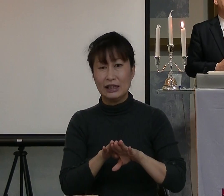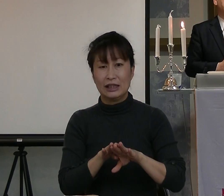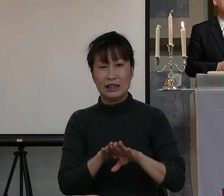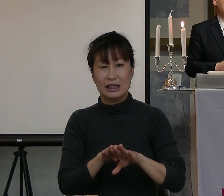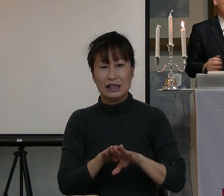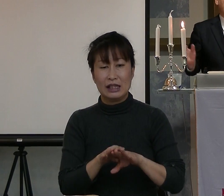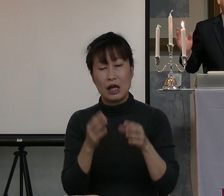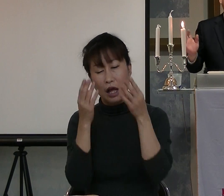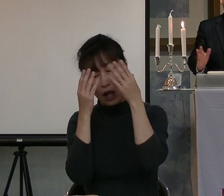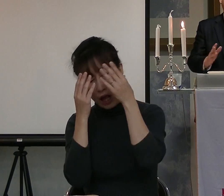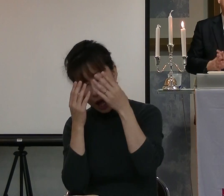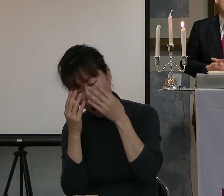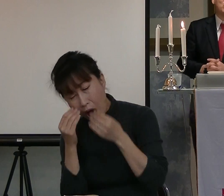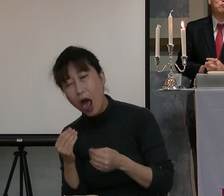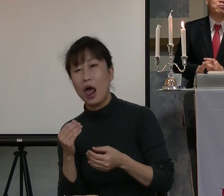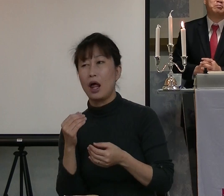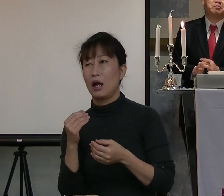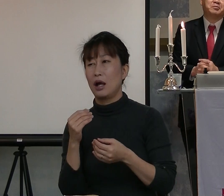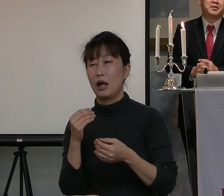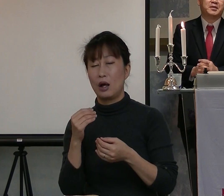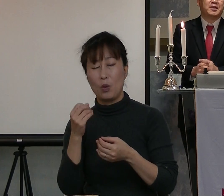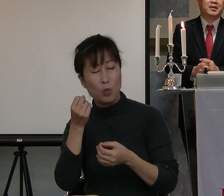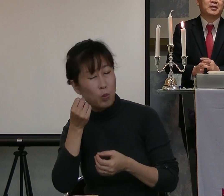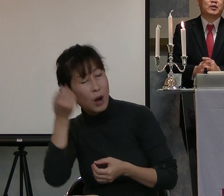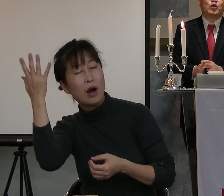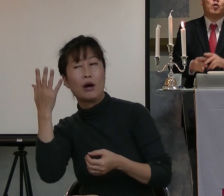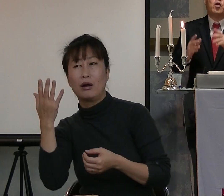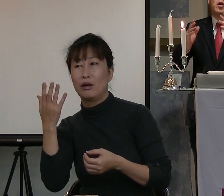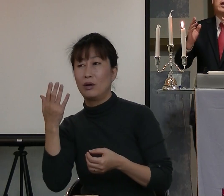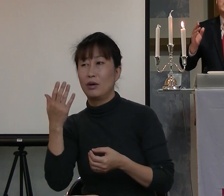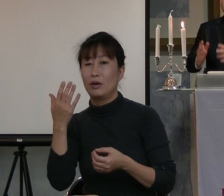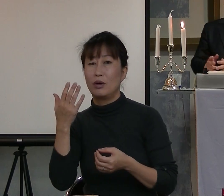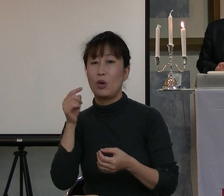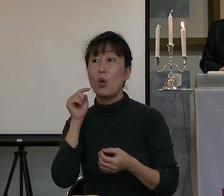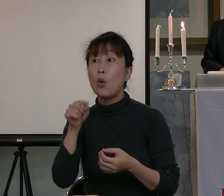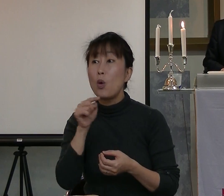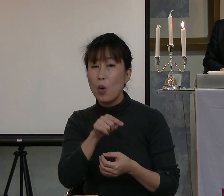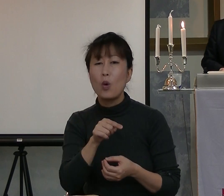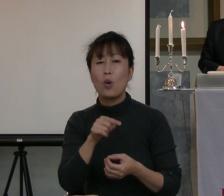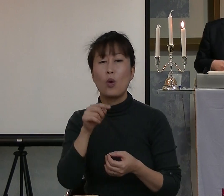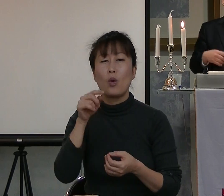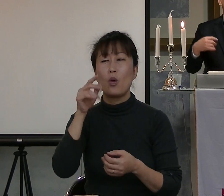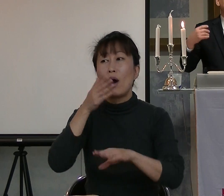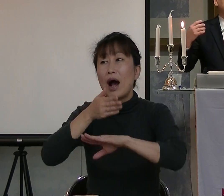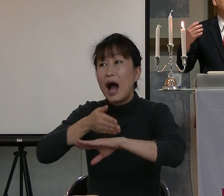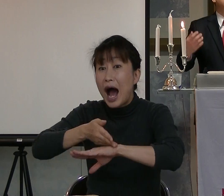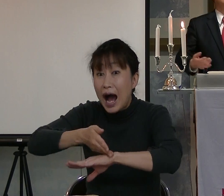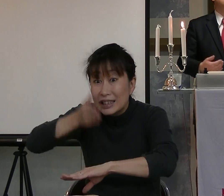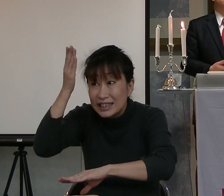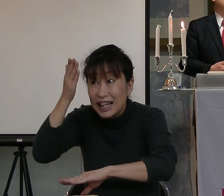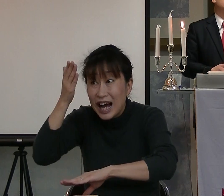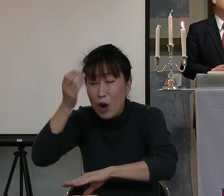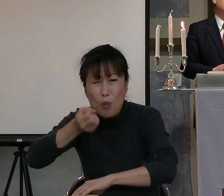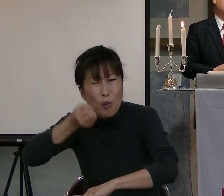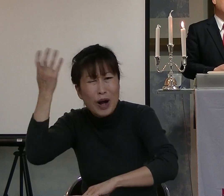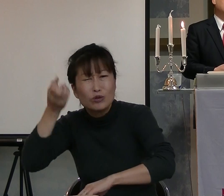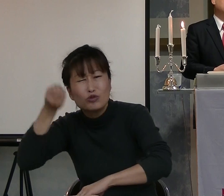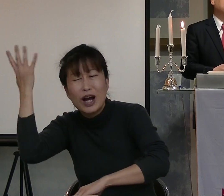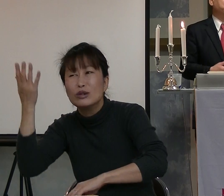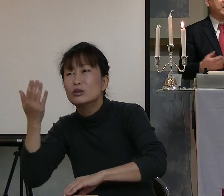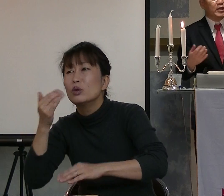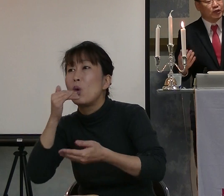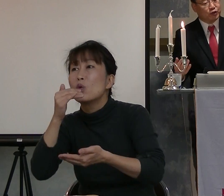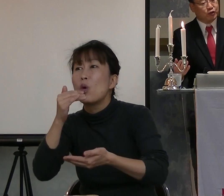う、忘れてしまう、その感謝を忘れてしまった人たち